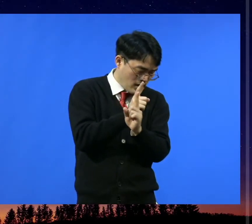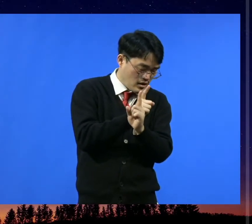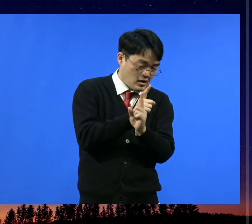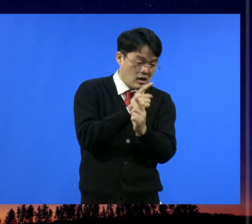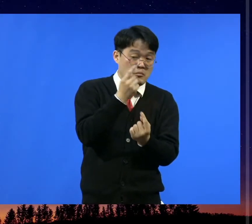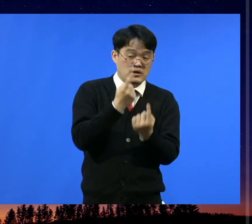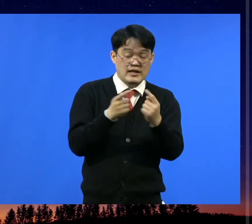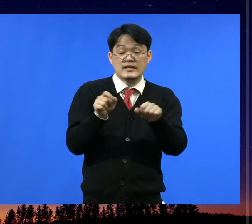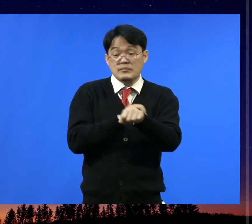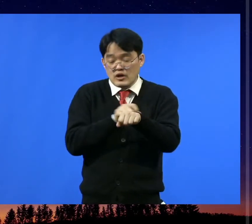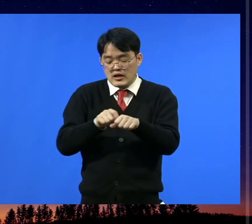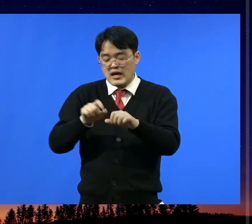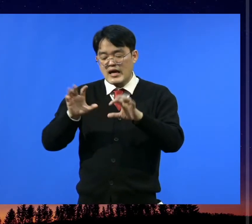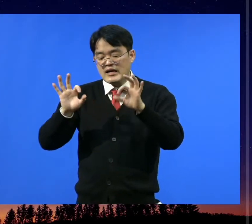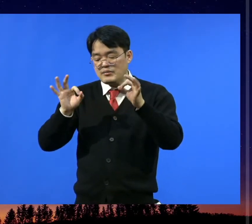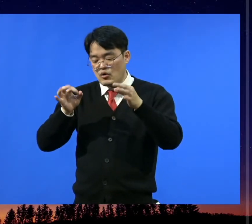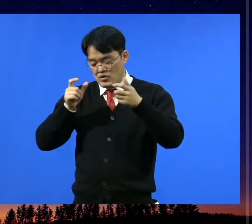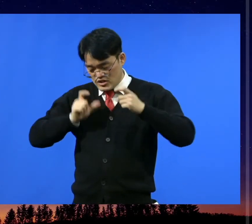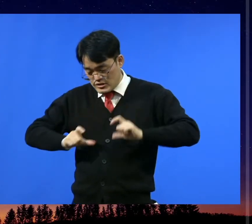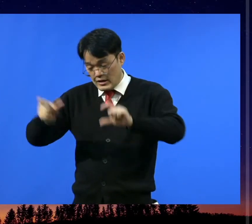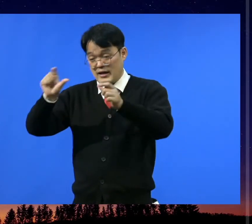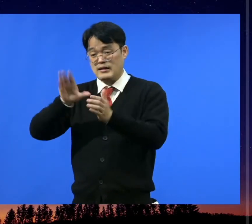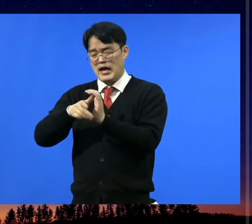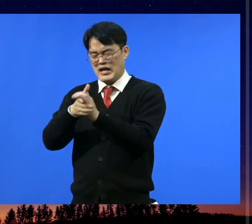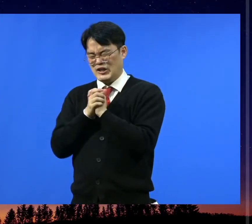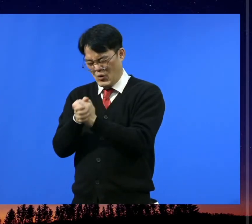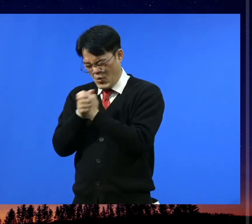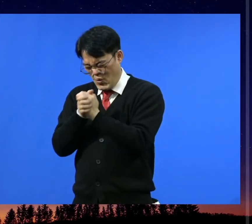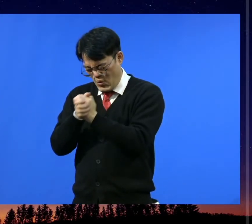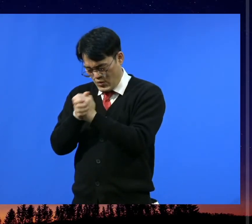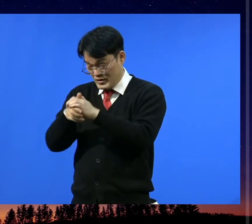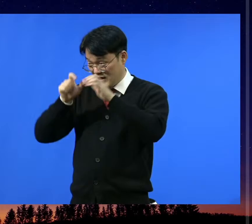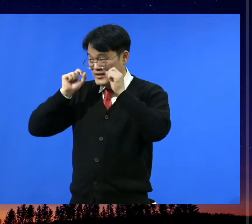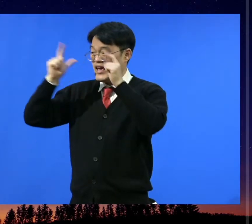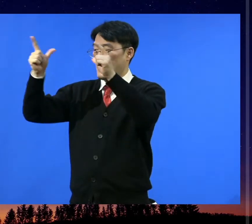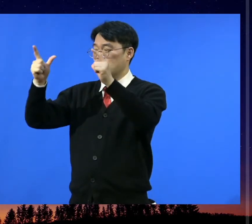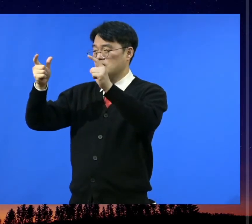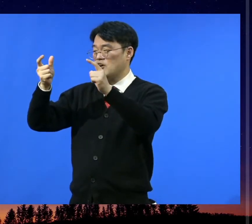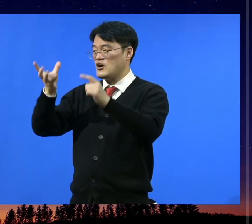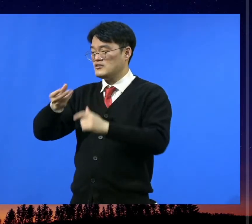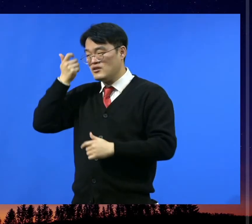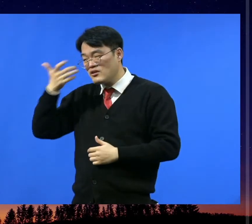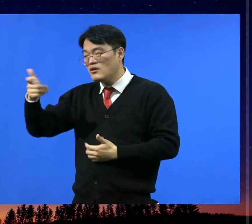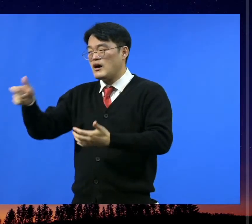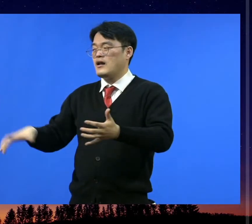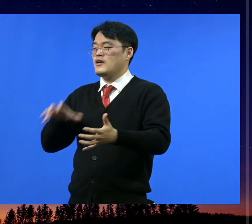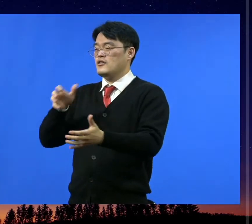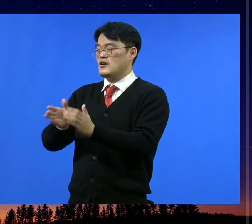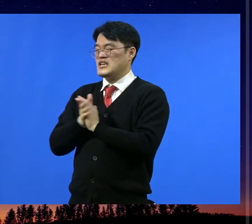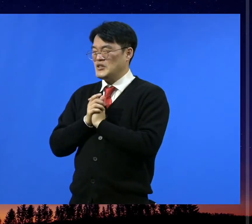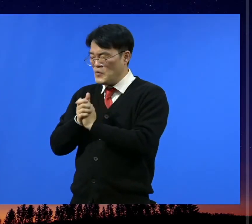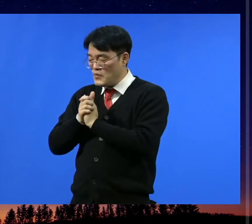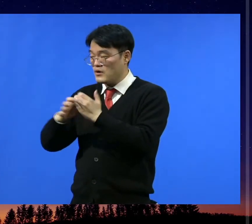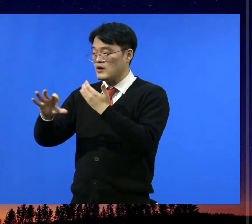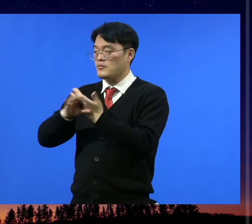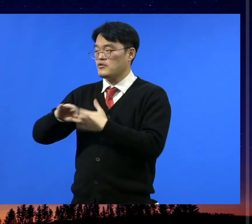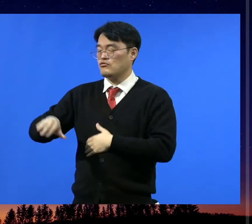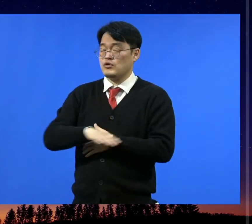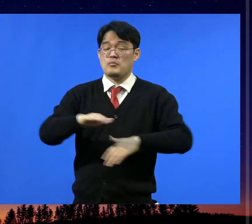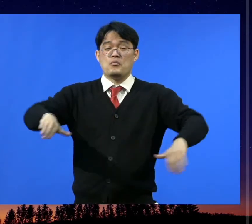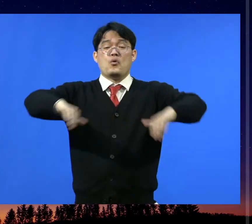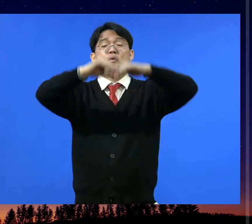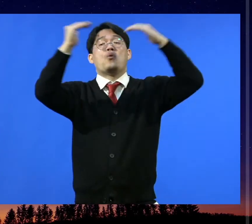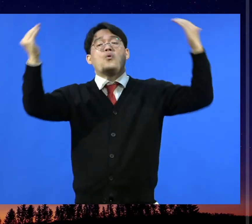이 금요일 날 기도에 막 힘을 쏟고 깨어 성령 안에서 기도하다 보면 우리의 모든 대부분의 문제가